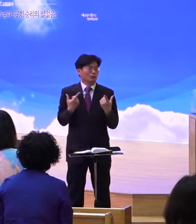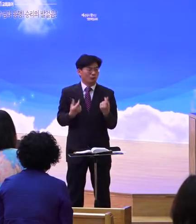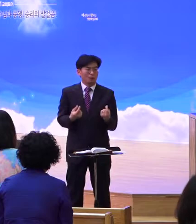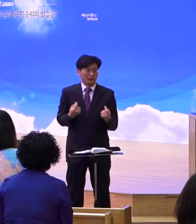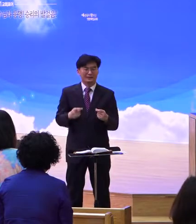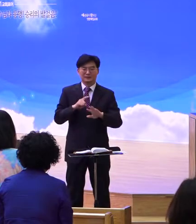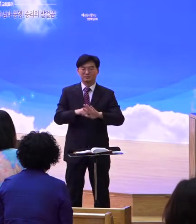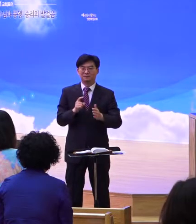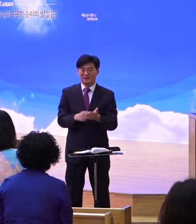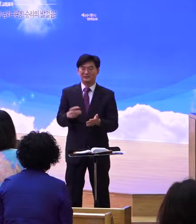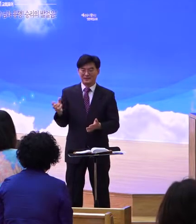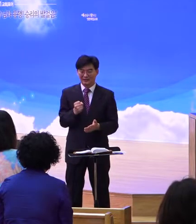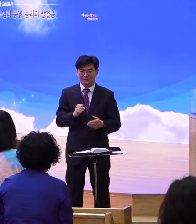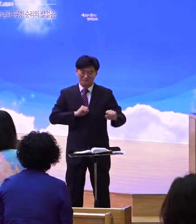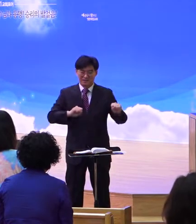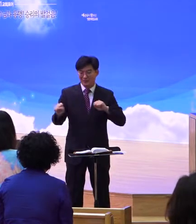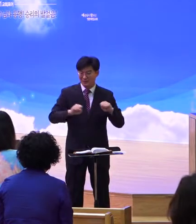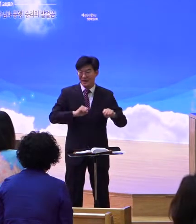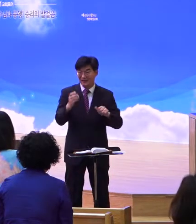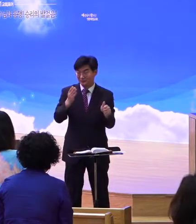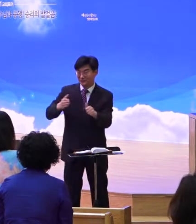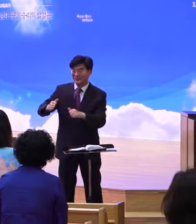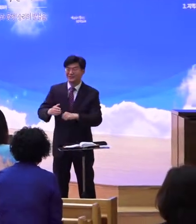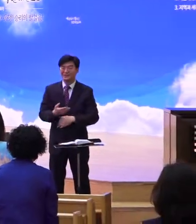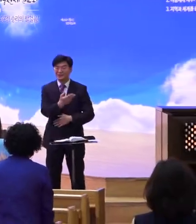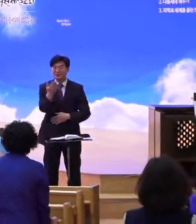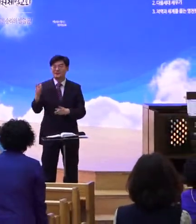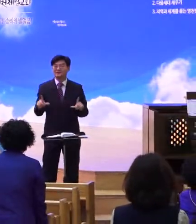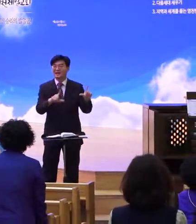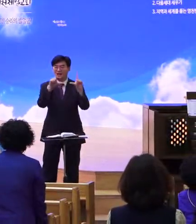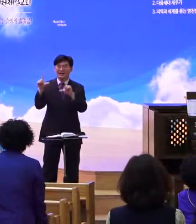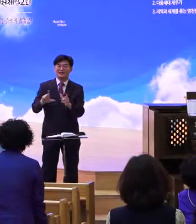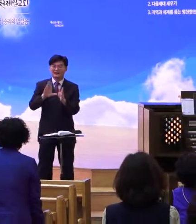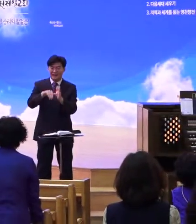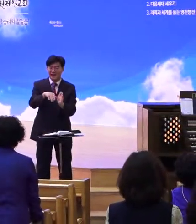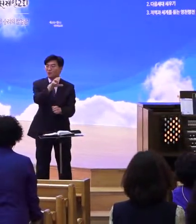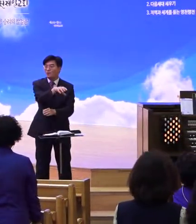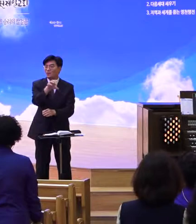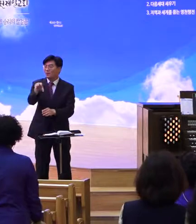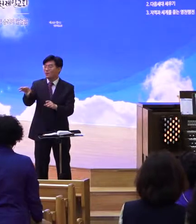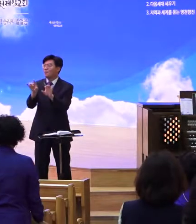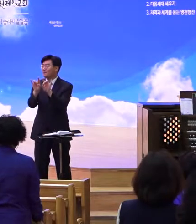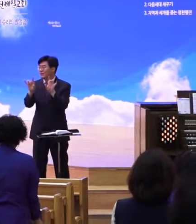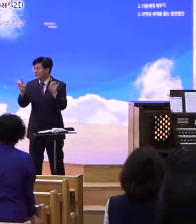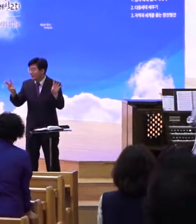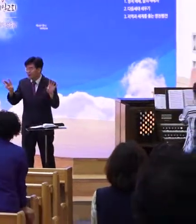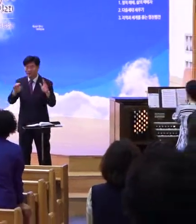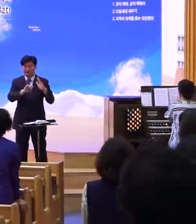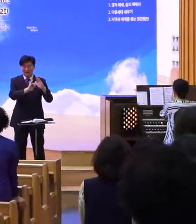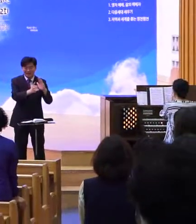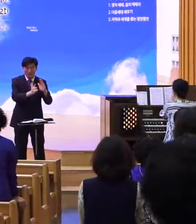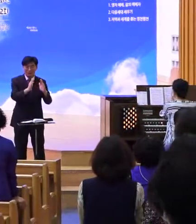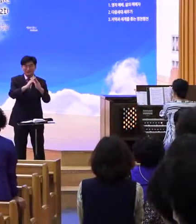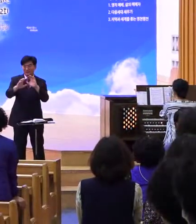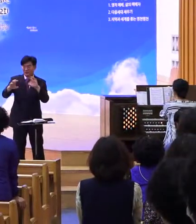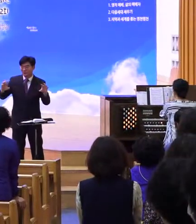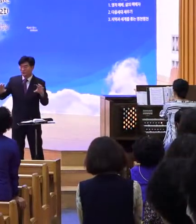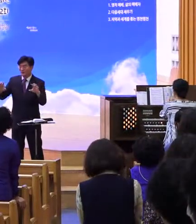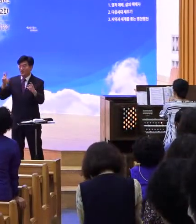선포였습니다. 여러분의 삶의 현장에서 오늘 이제 하나님께서 또 보내시는 여러분의 가정과 이웃들